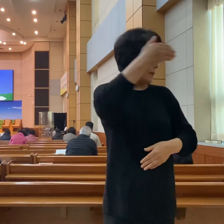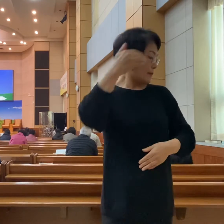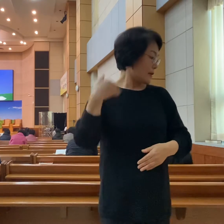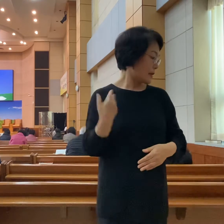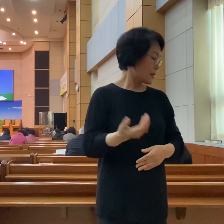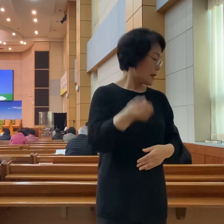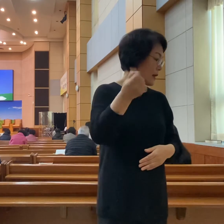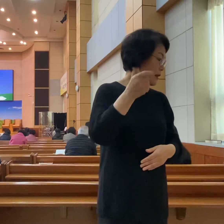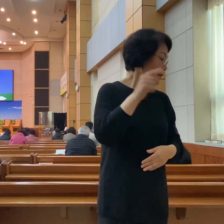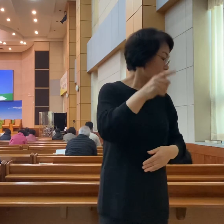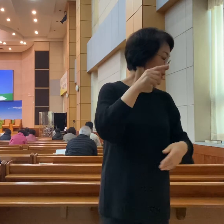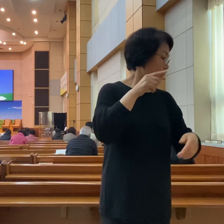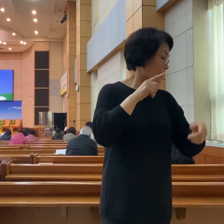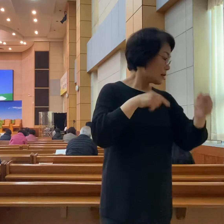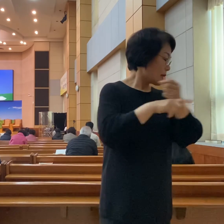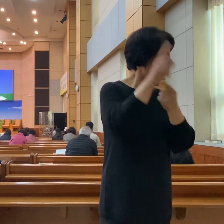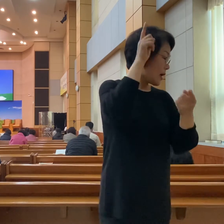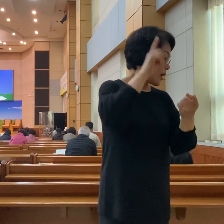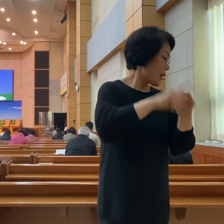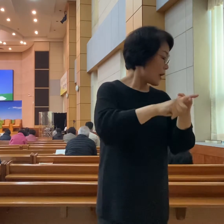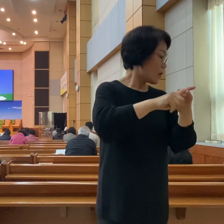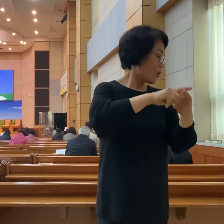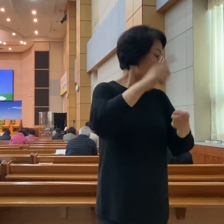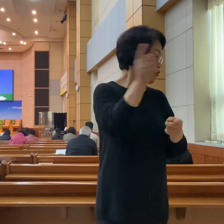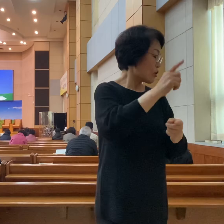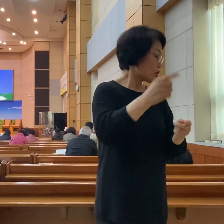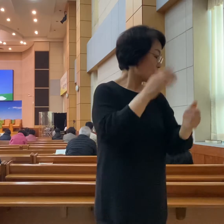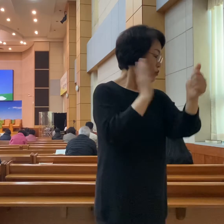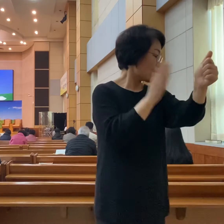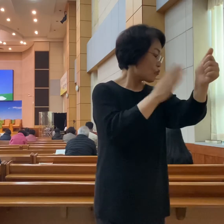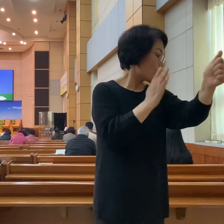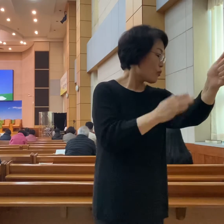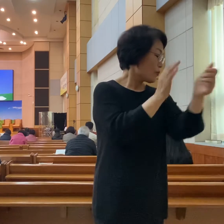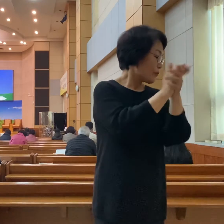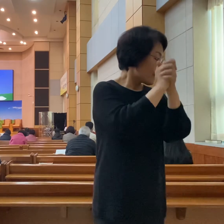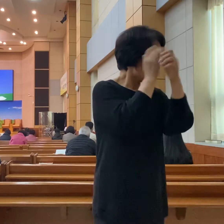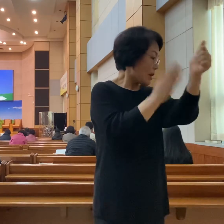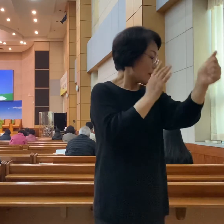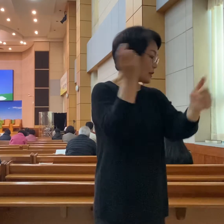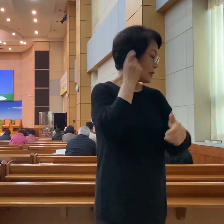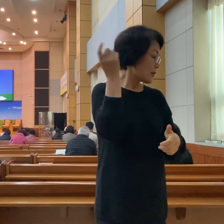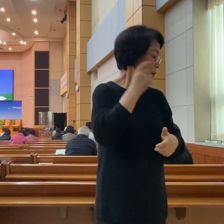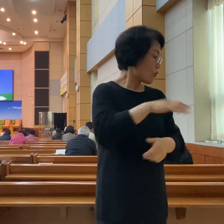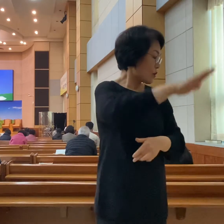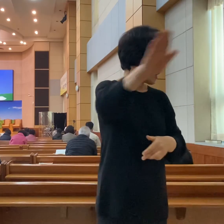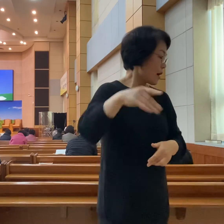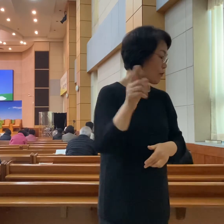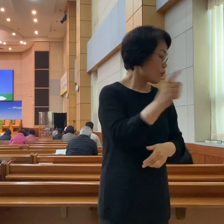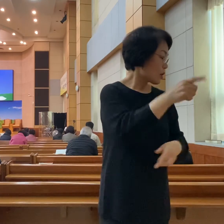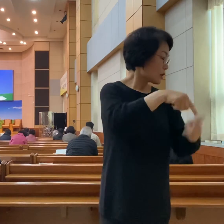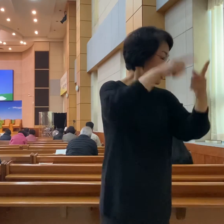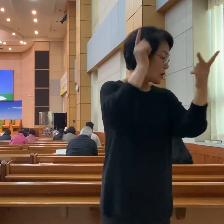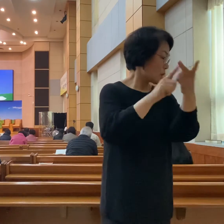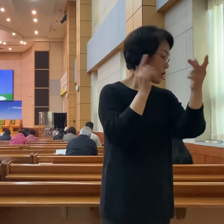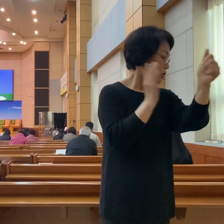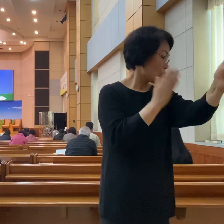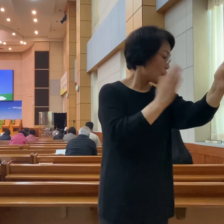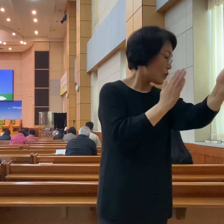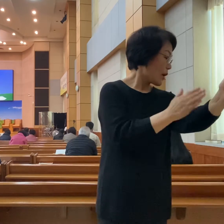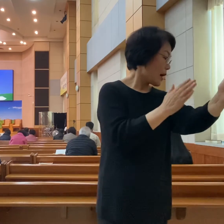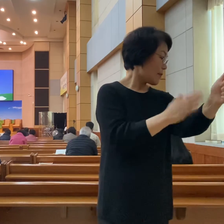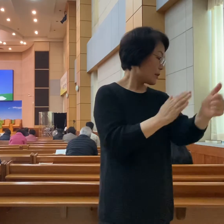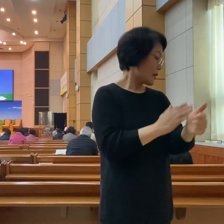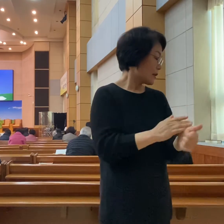담대함이 이것이니 그의 뜻대로 무엇을 구하면 들으시니 우리가 무엇이든지 구하는